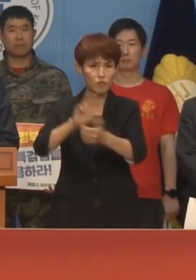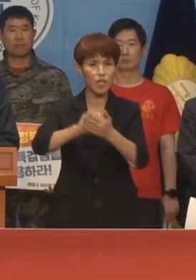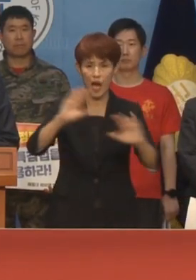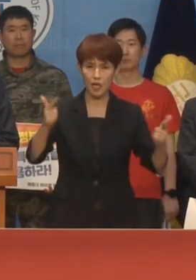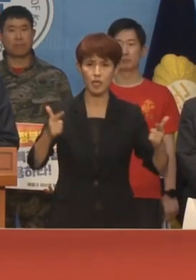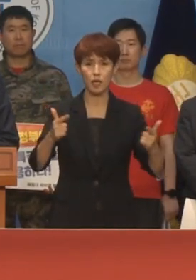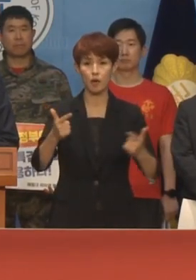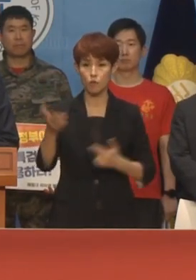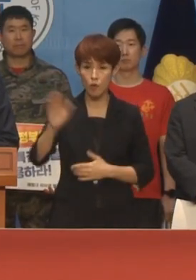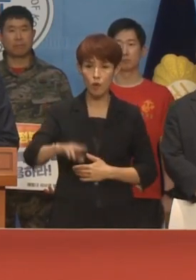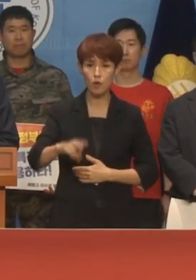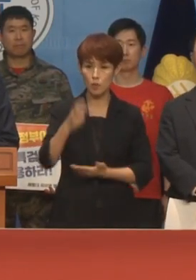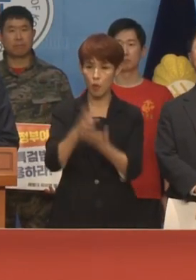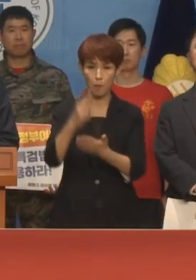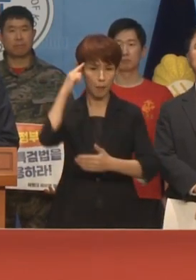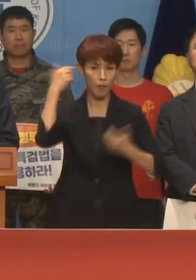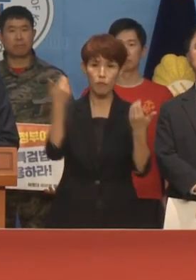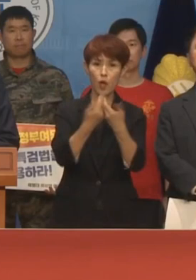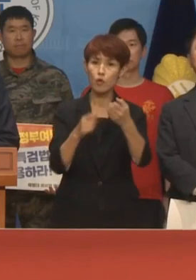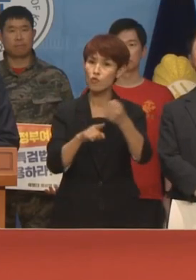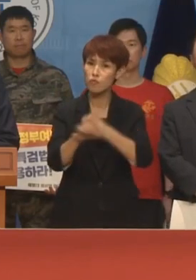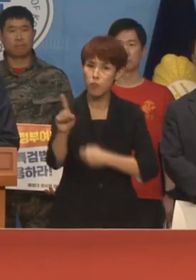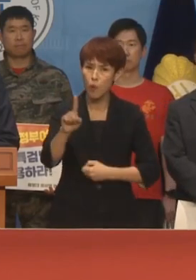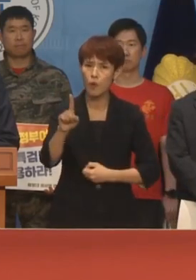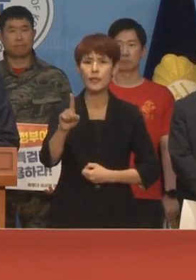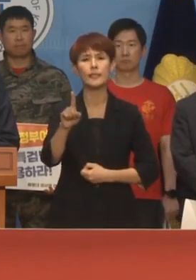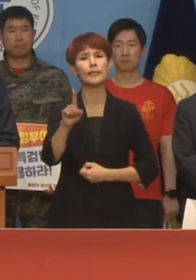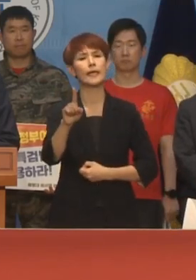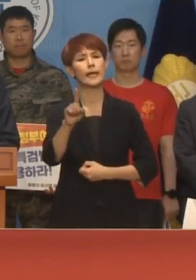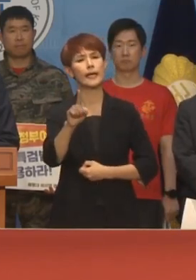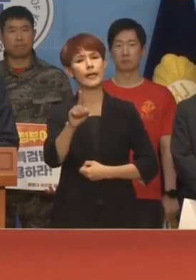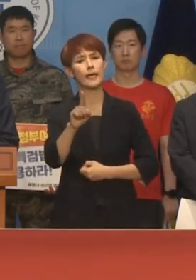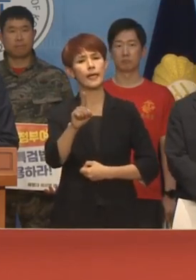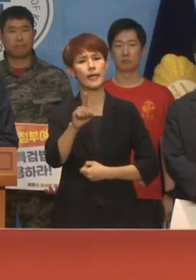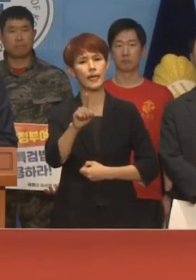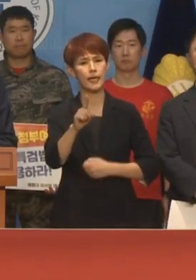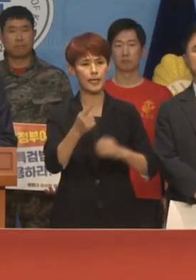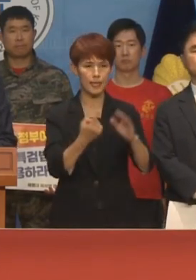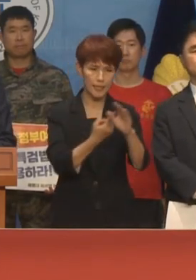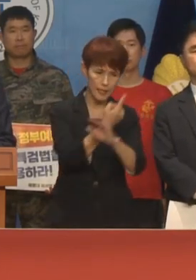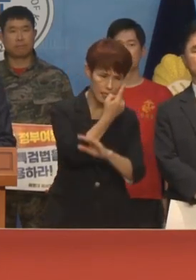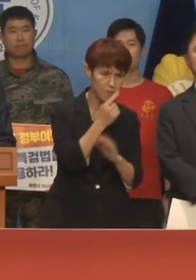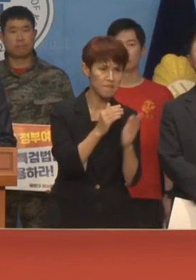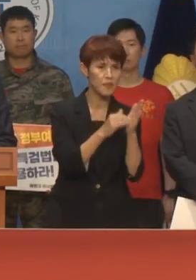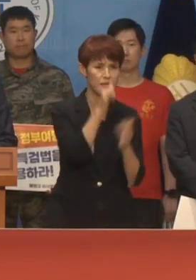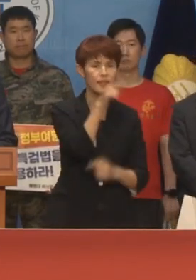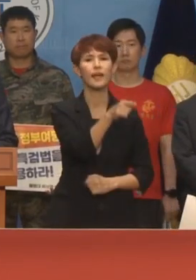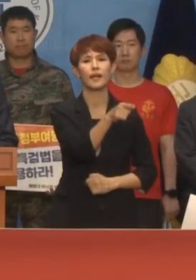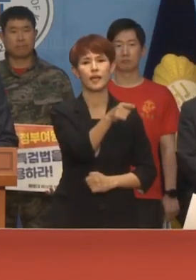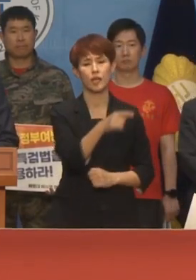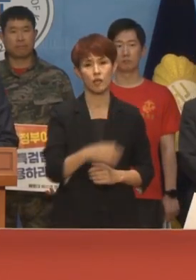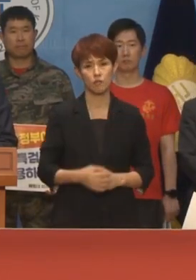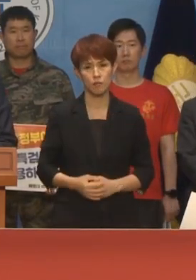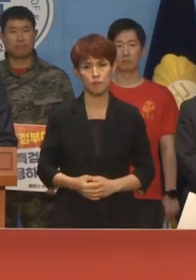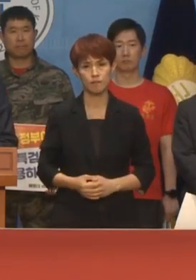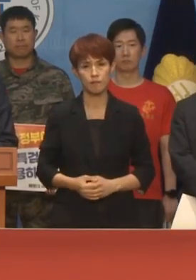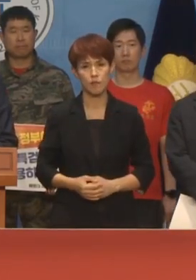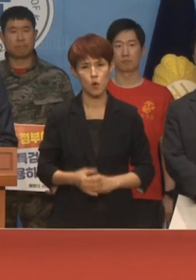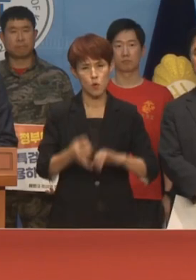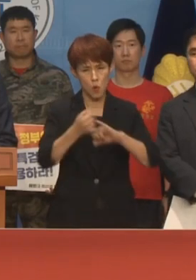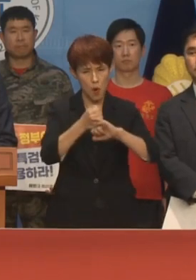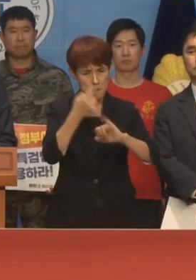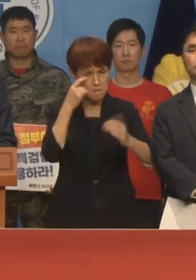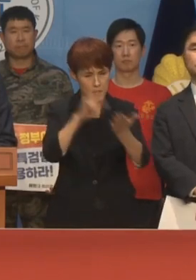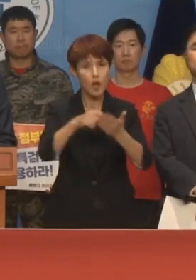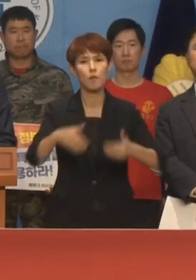결사적으로 반대하는가에 바로 숨은 여기에 바로 비밀이 있다고 보고 있습니다. 이 점은 밝혀져야 합니다.